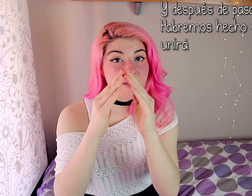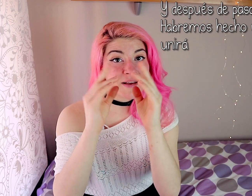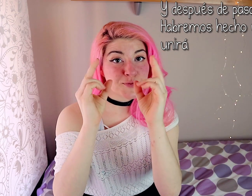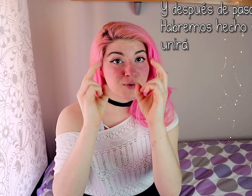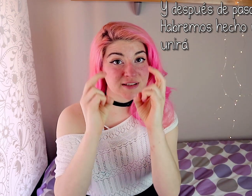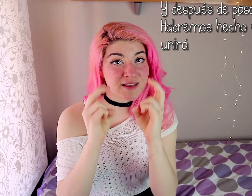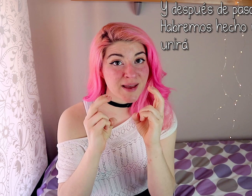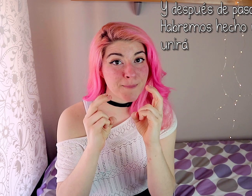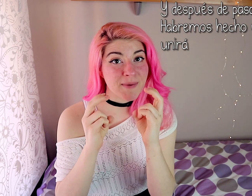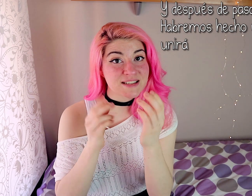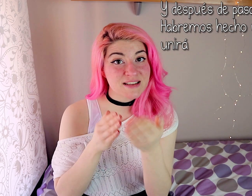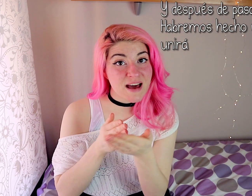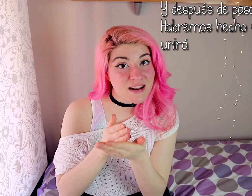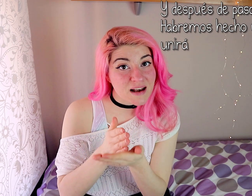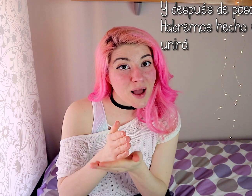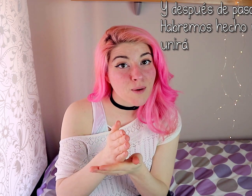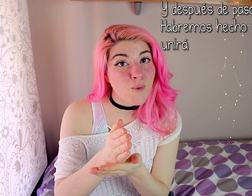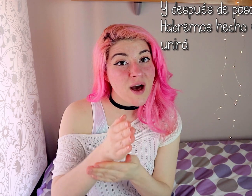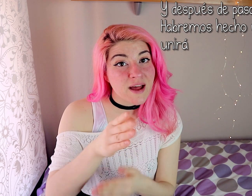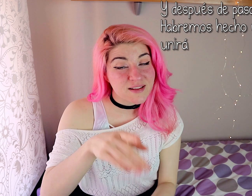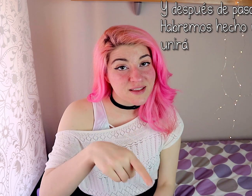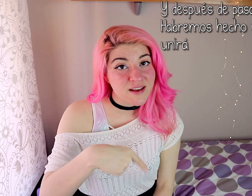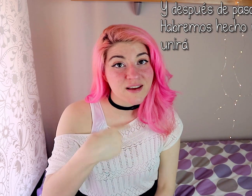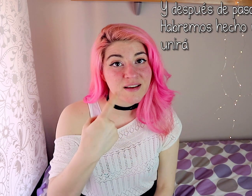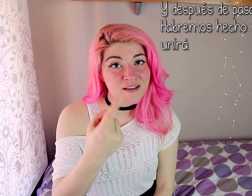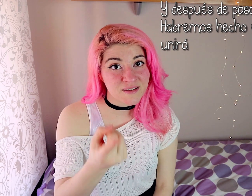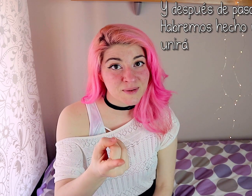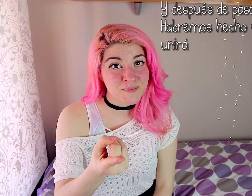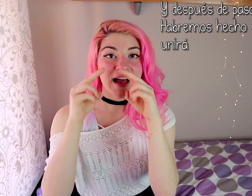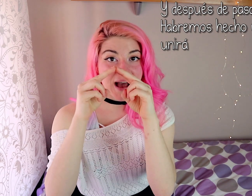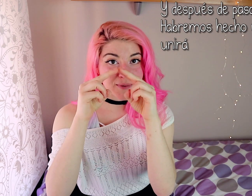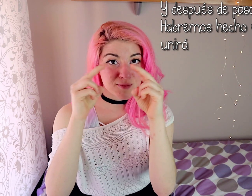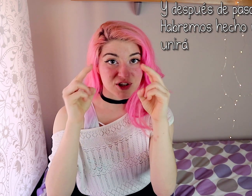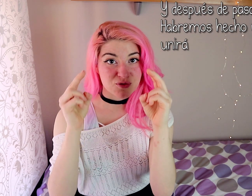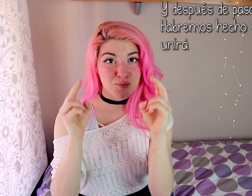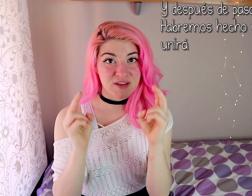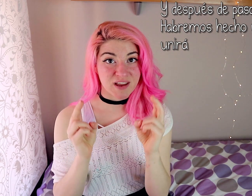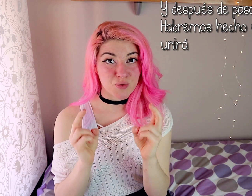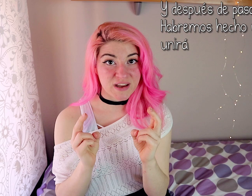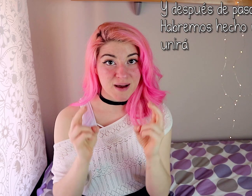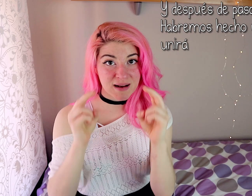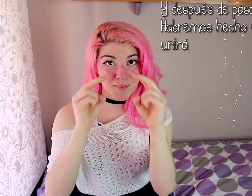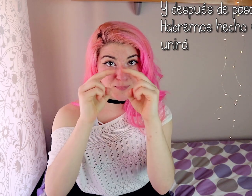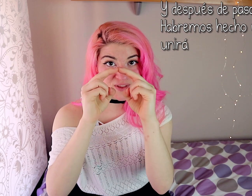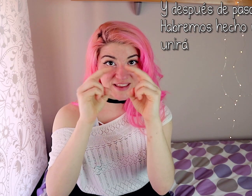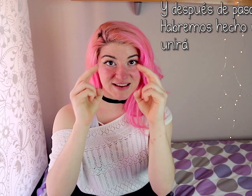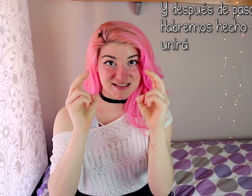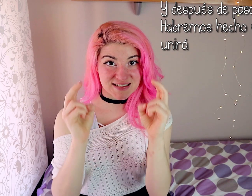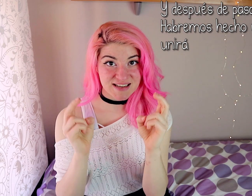después de pasar la cuarentena... Habremos hecho un puente que unirá, ¿vale? Puente es así,